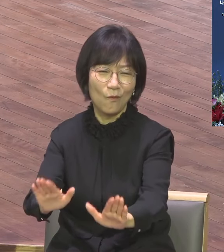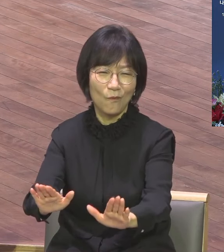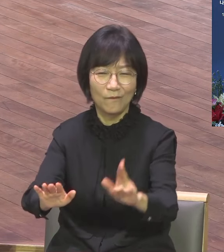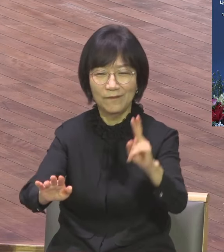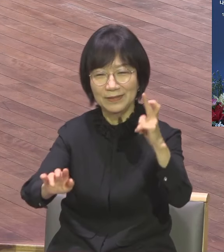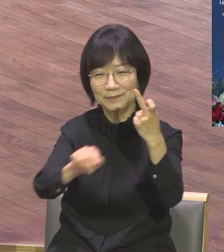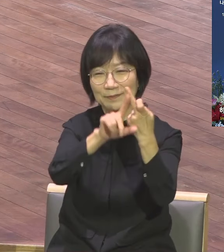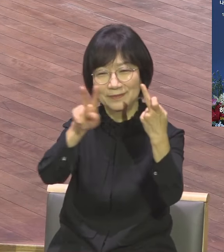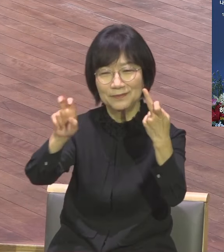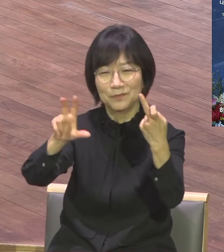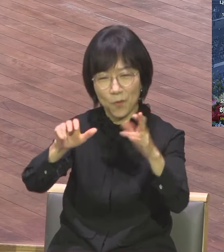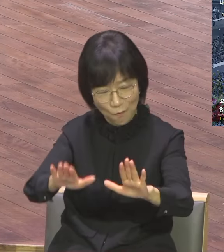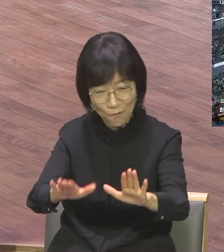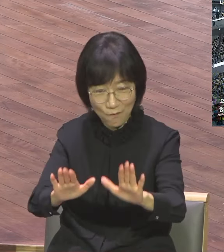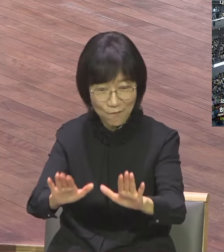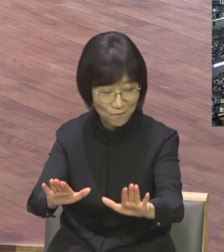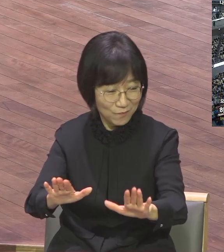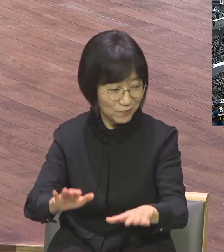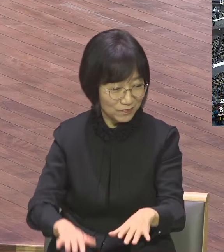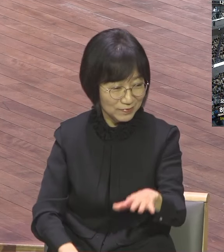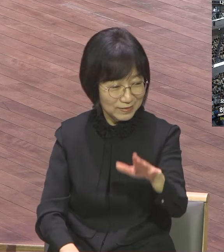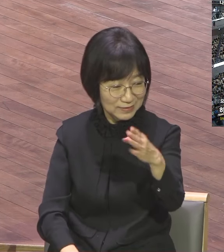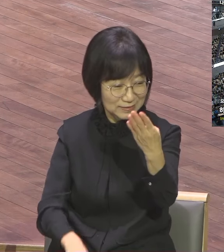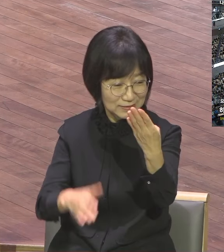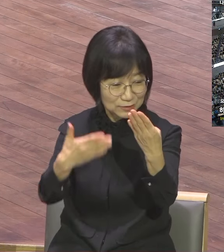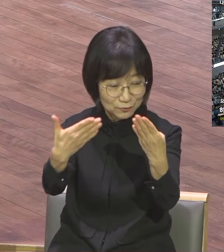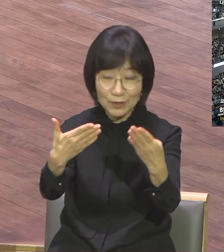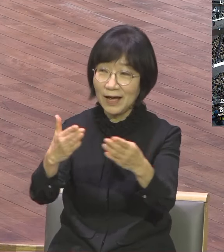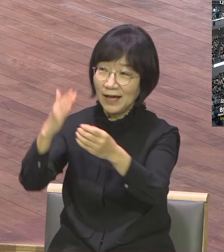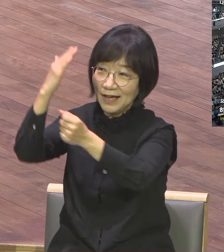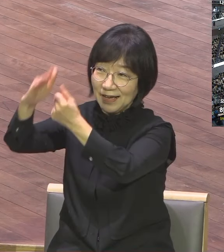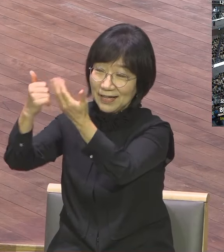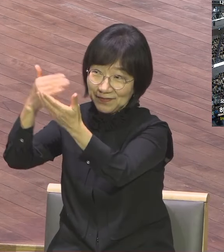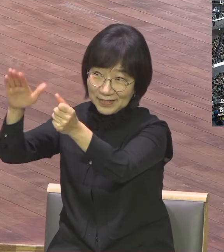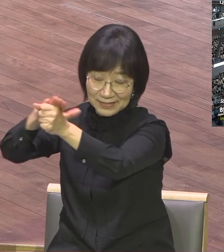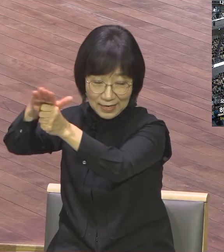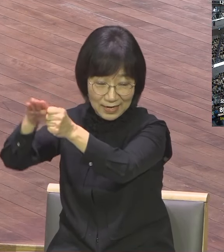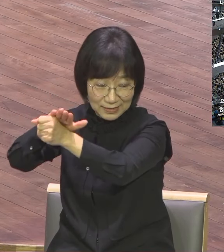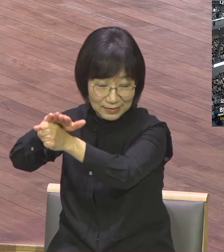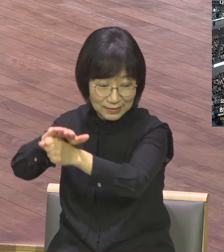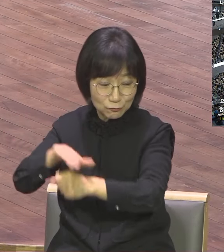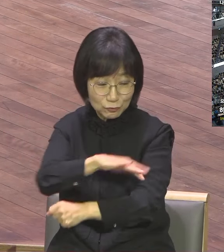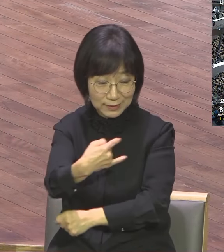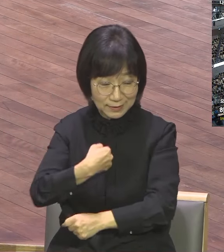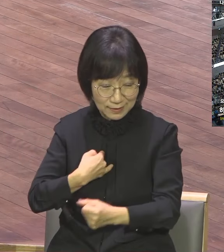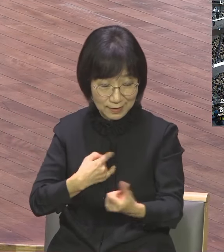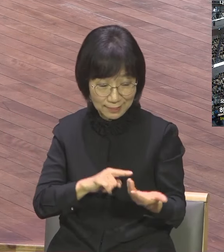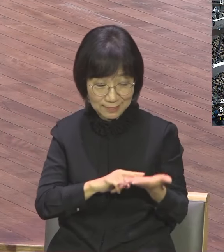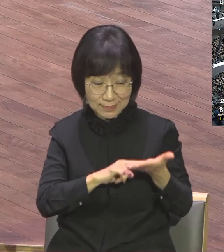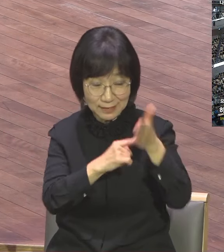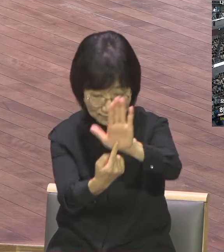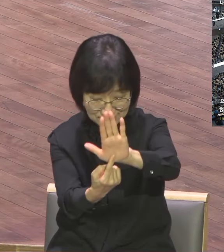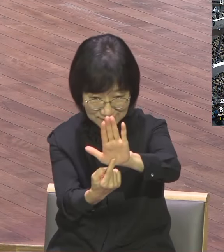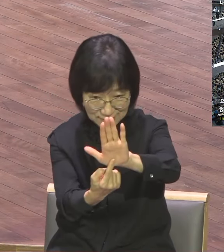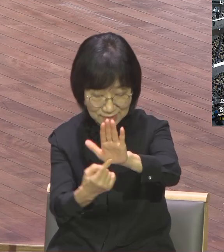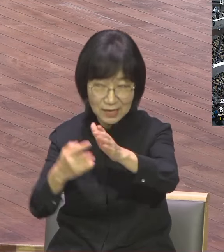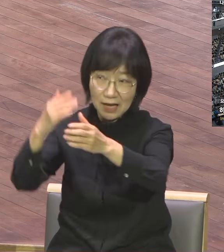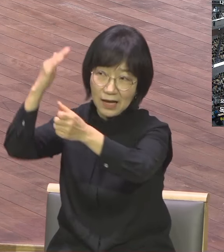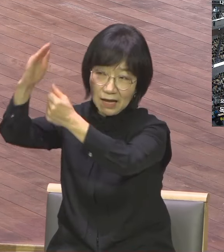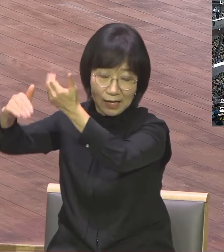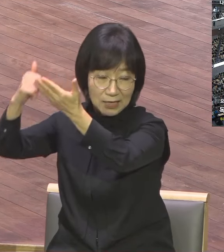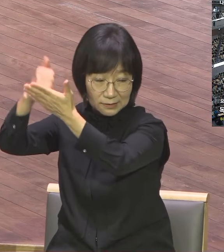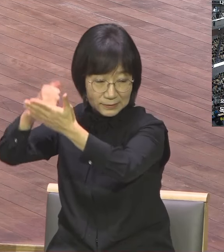9절 봅니다. 하나님의 사랑이 우리에게 이렇게 나타난 바 되었으니